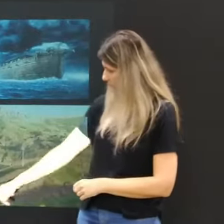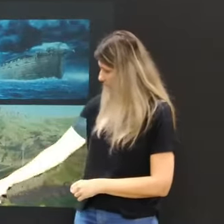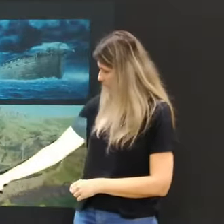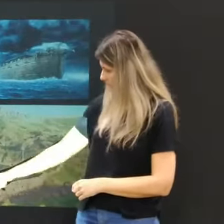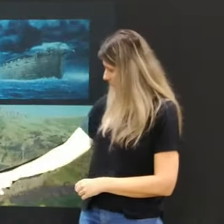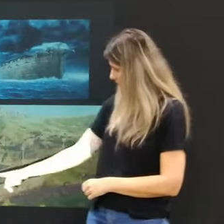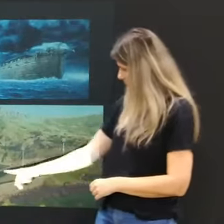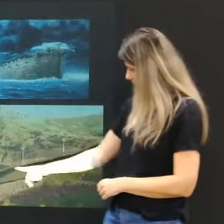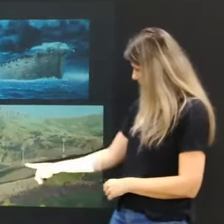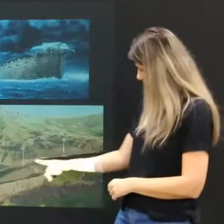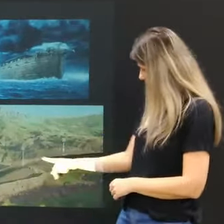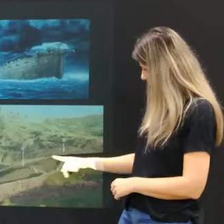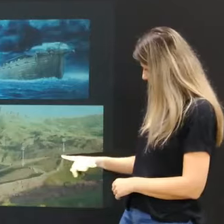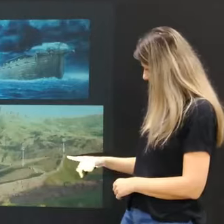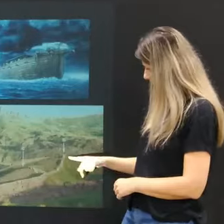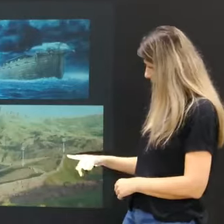a imagem, provavelmente, da arca.